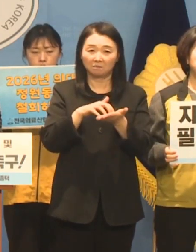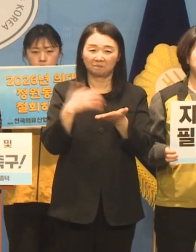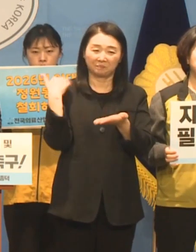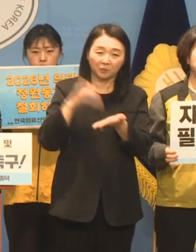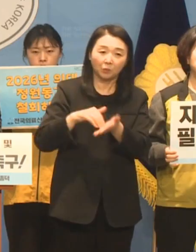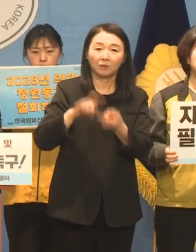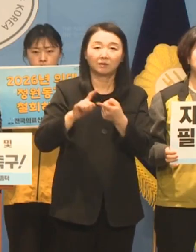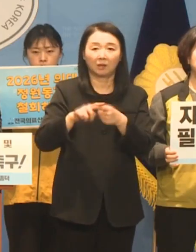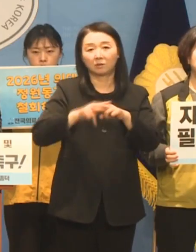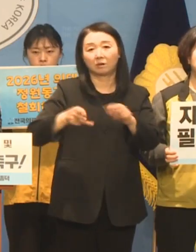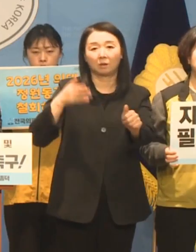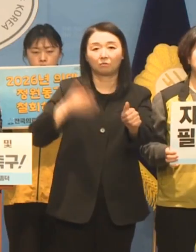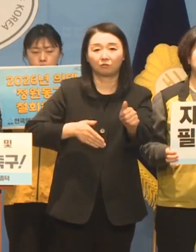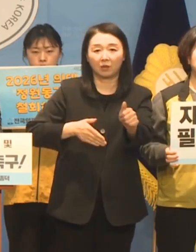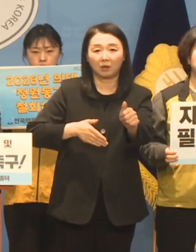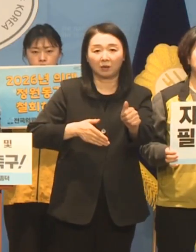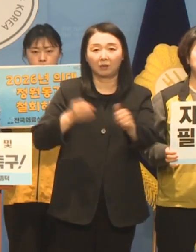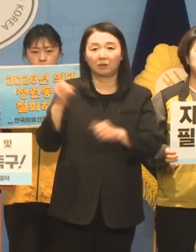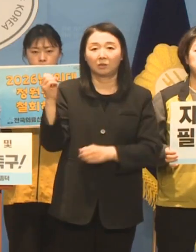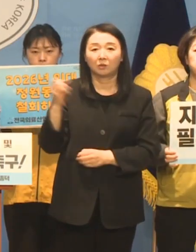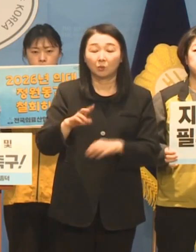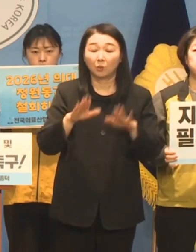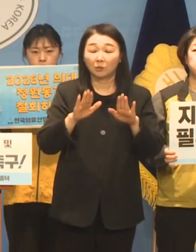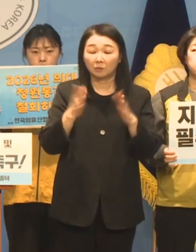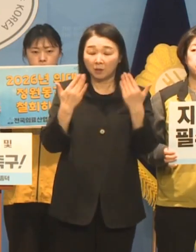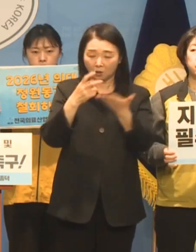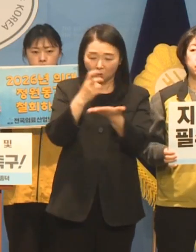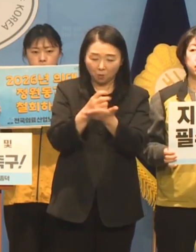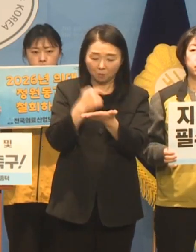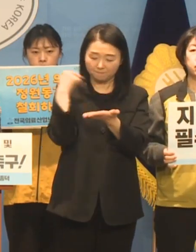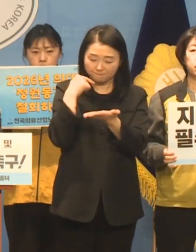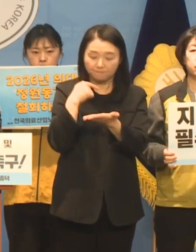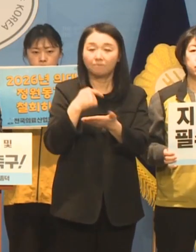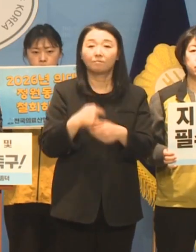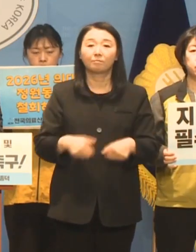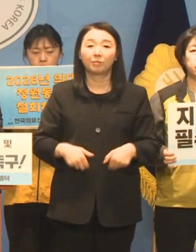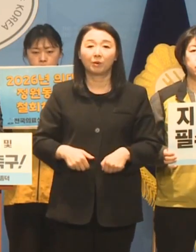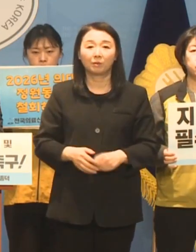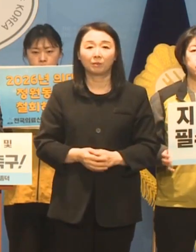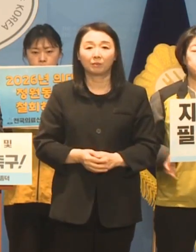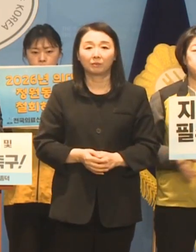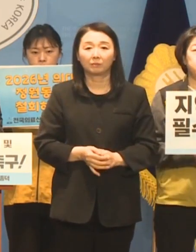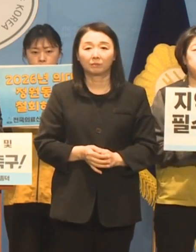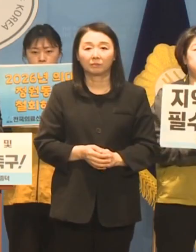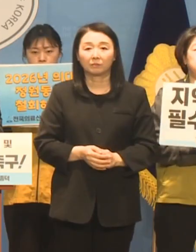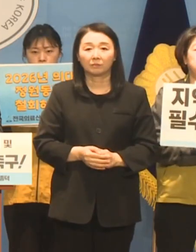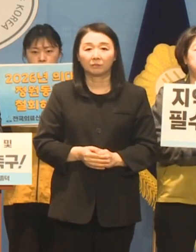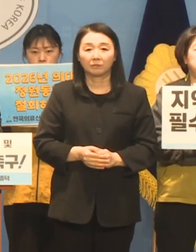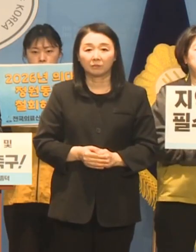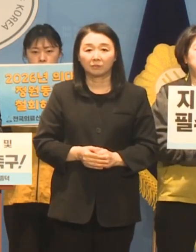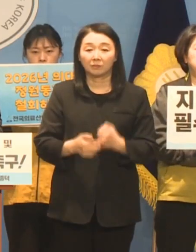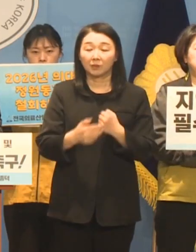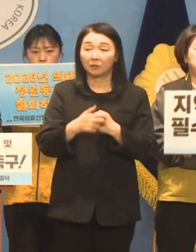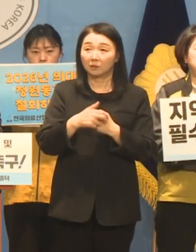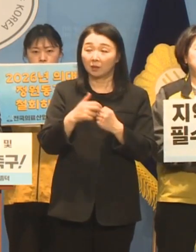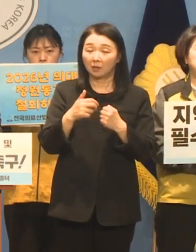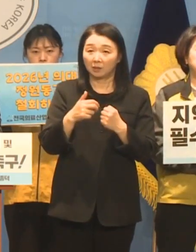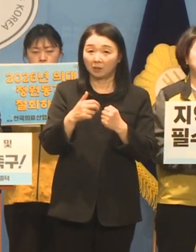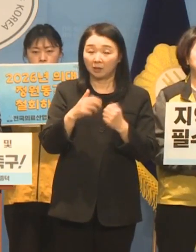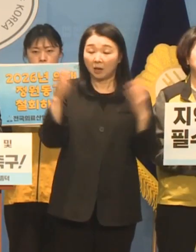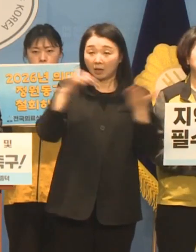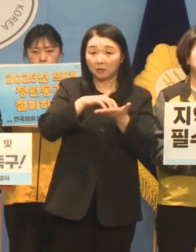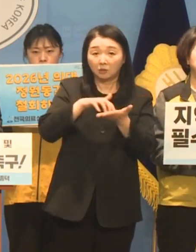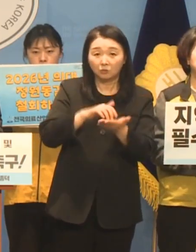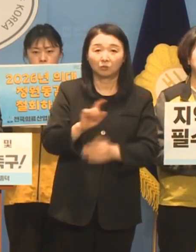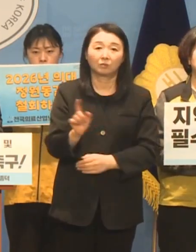철회하고 엄정하게 학칙을 적용하여야 합니다. 의대 정원은 병원과